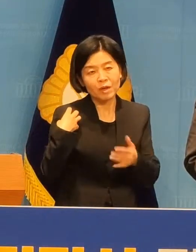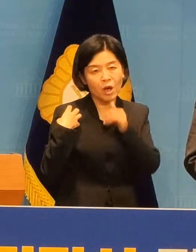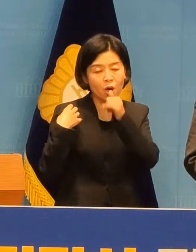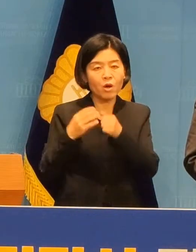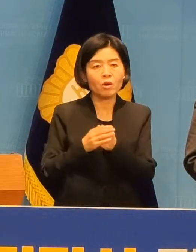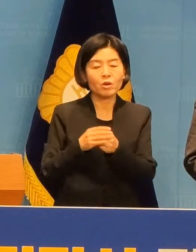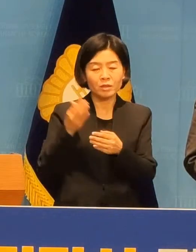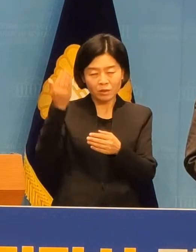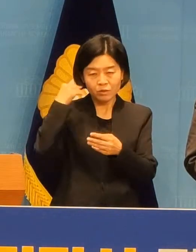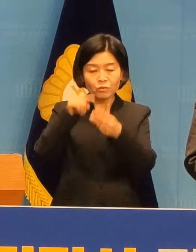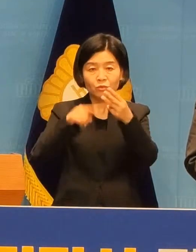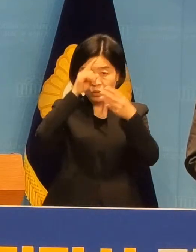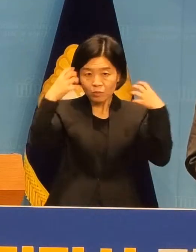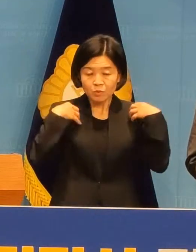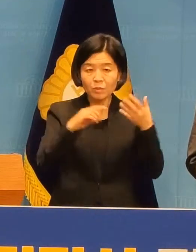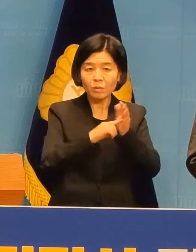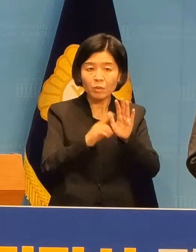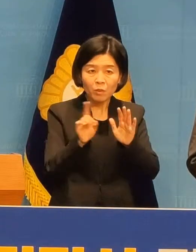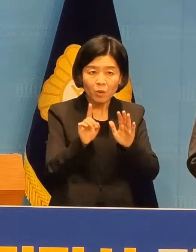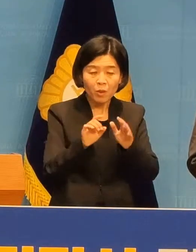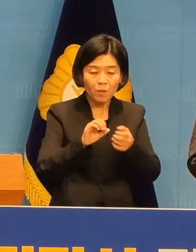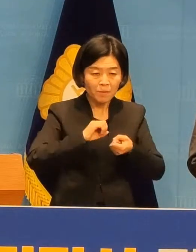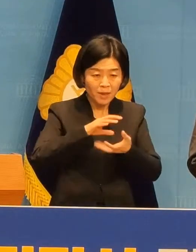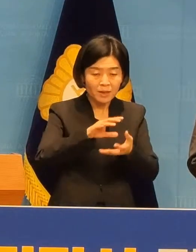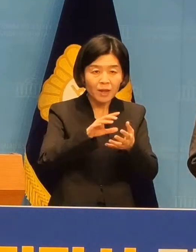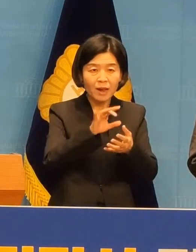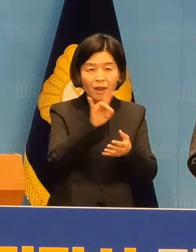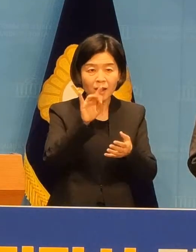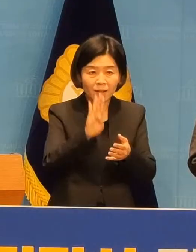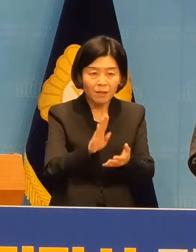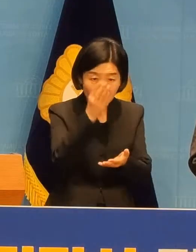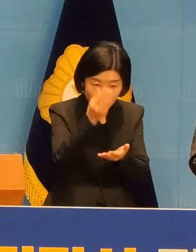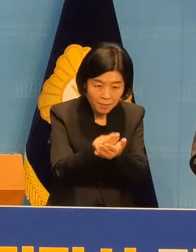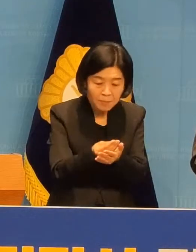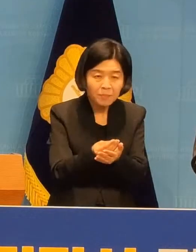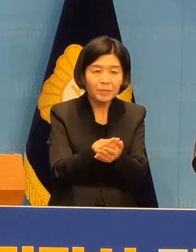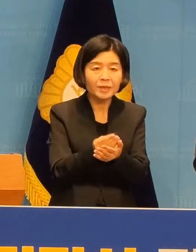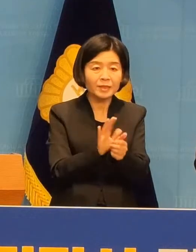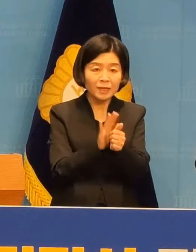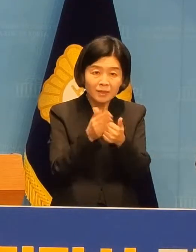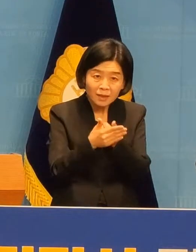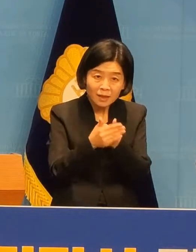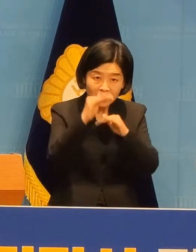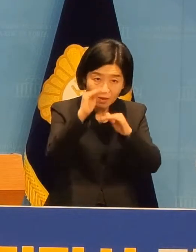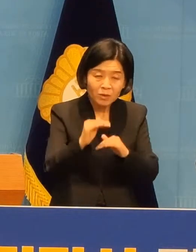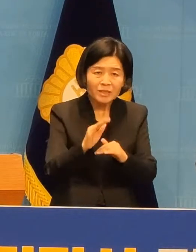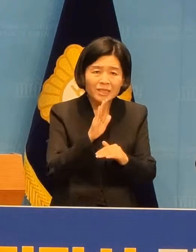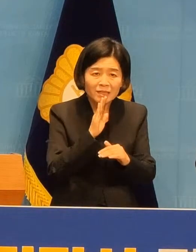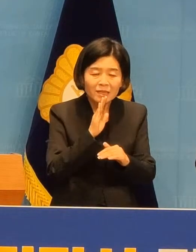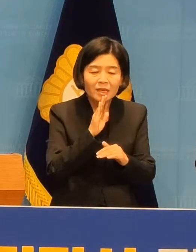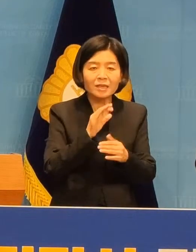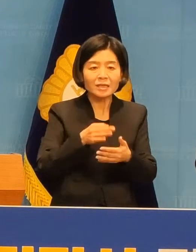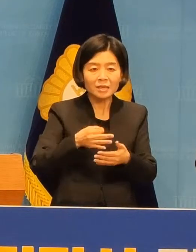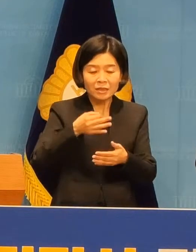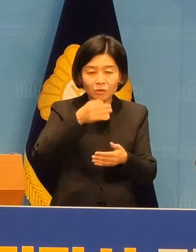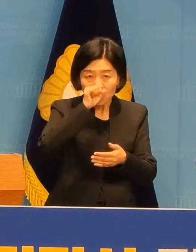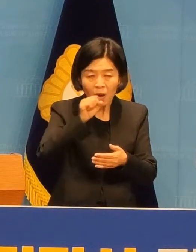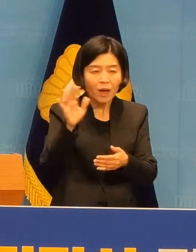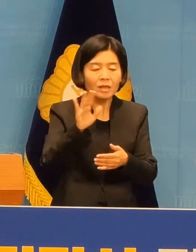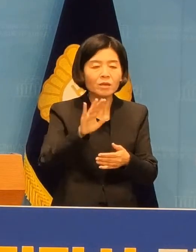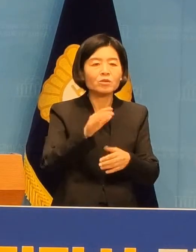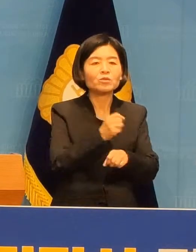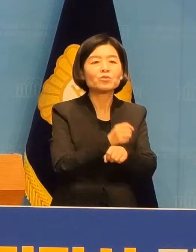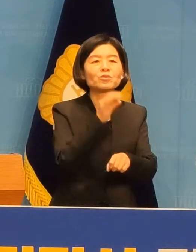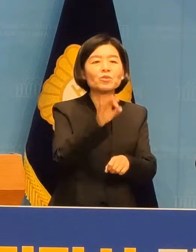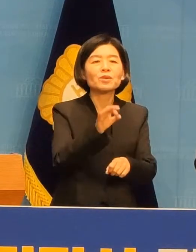윤석열 정부가 지난해 발표한 배달앱 상생화는 실질적인 상생이 아니라 오히려 수수료 인상을 정당화한 면죄부에